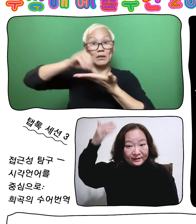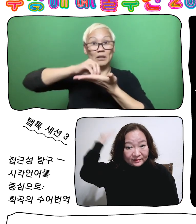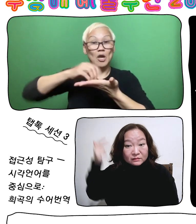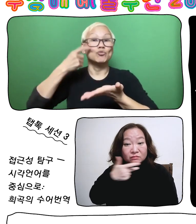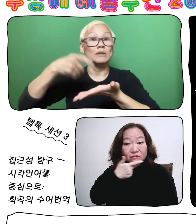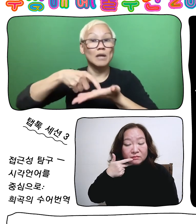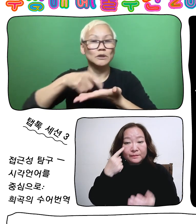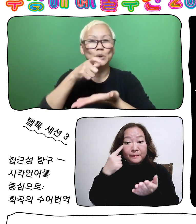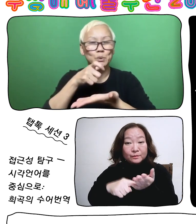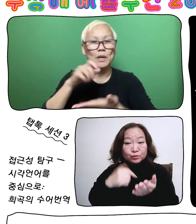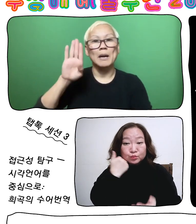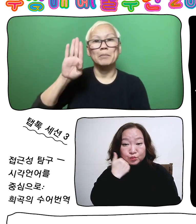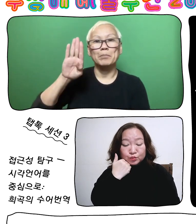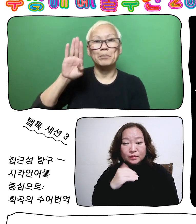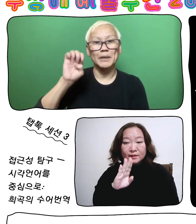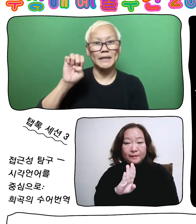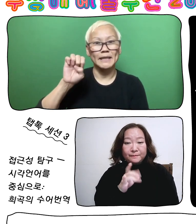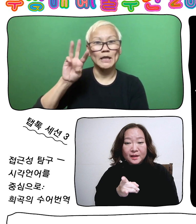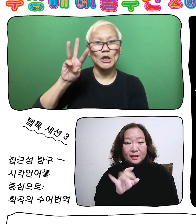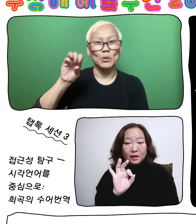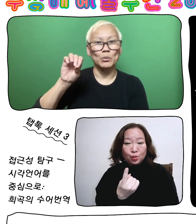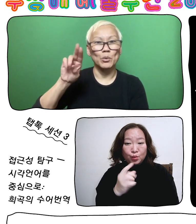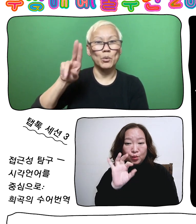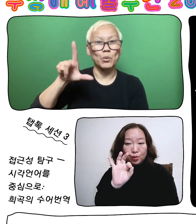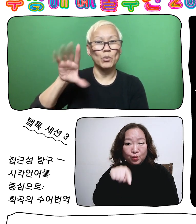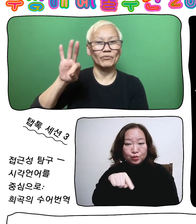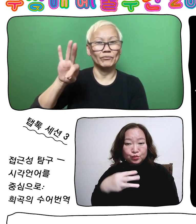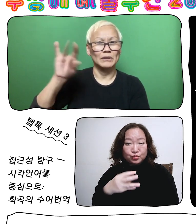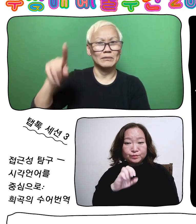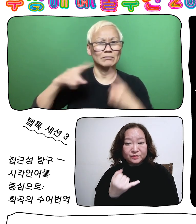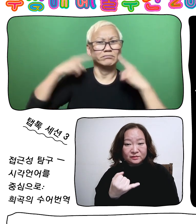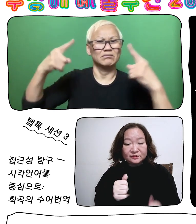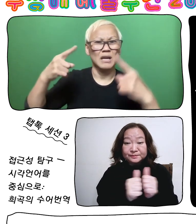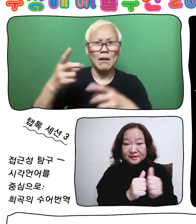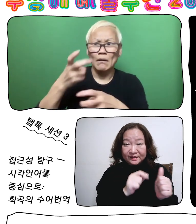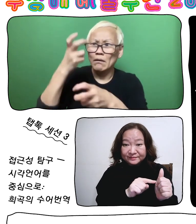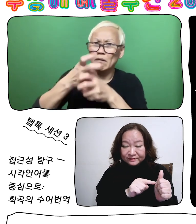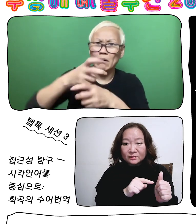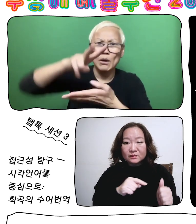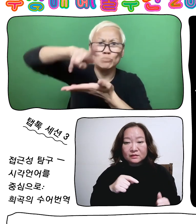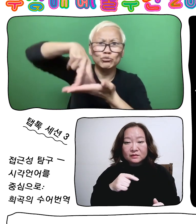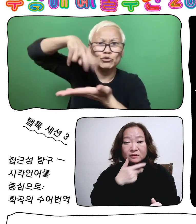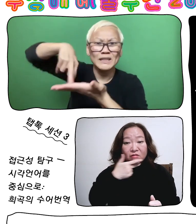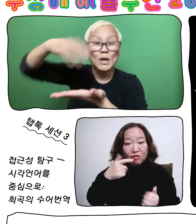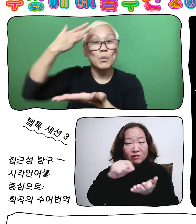베오울프 이야기가 고어로 쓰인 가장 오래된 문학작품입니다.